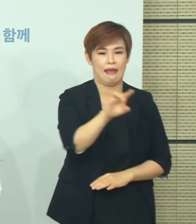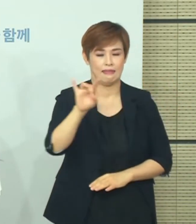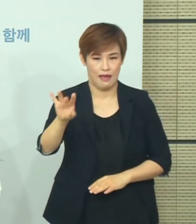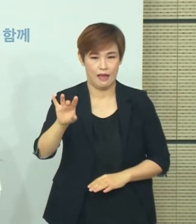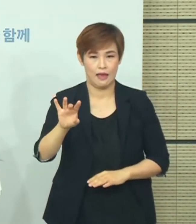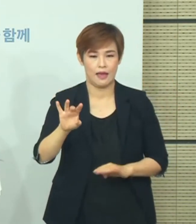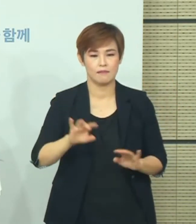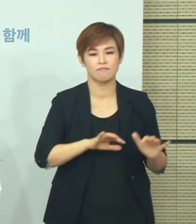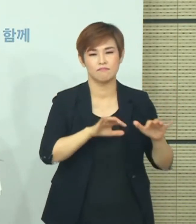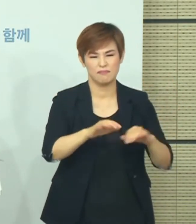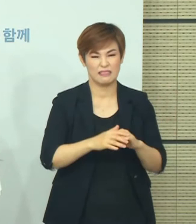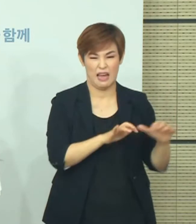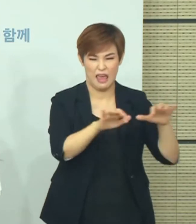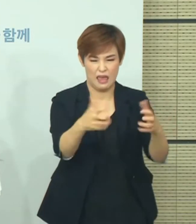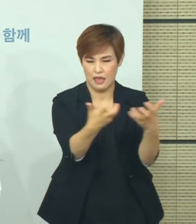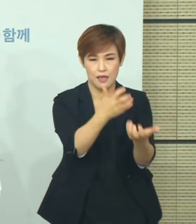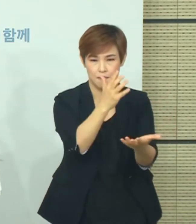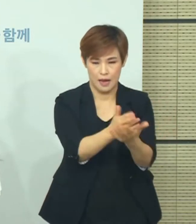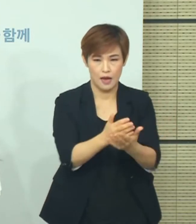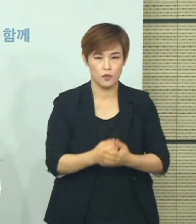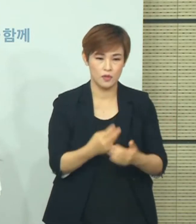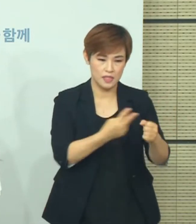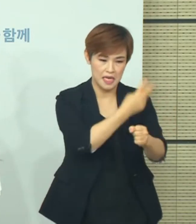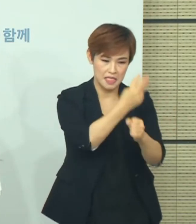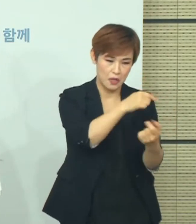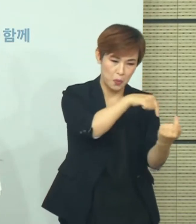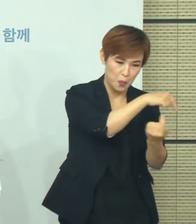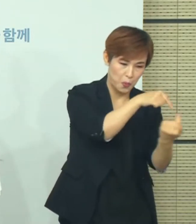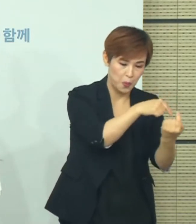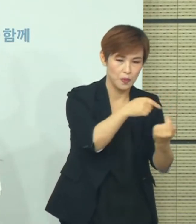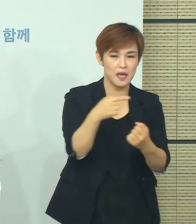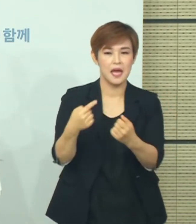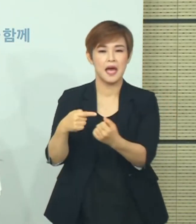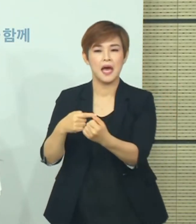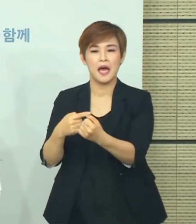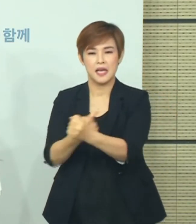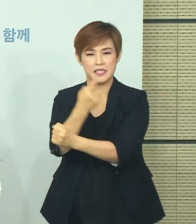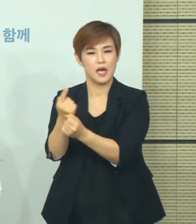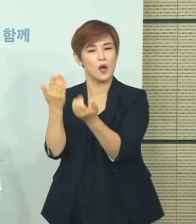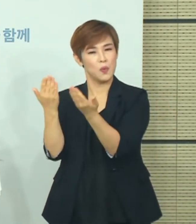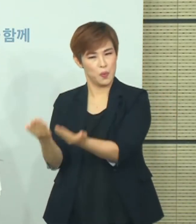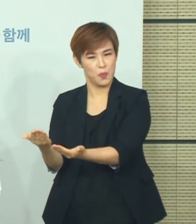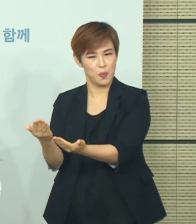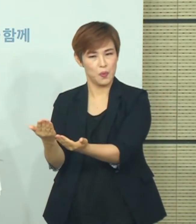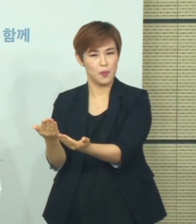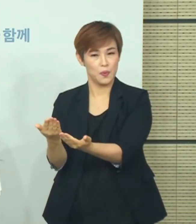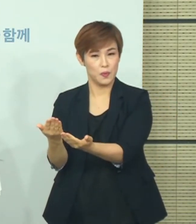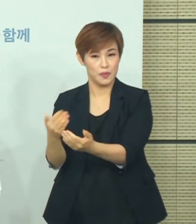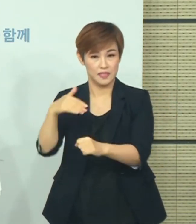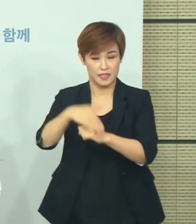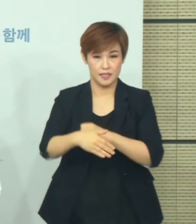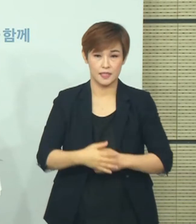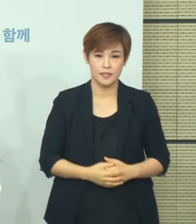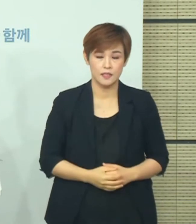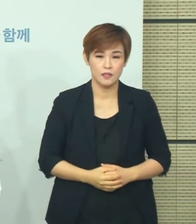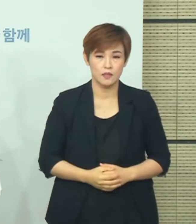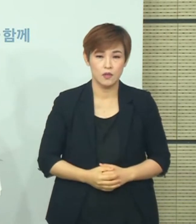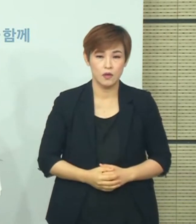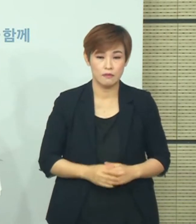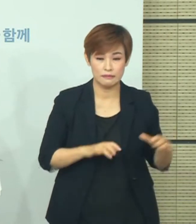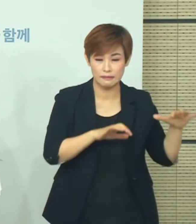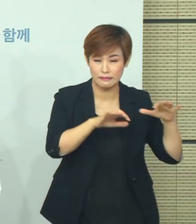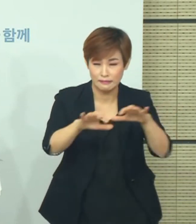두거나 3시간 운영 후 1시간 휴식하는 등과 같이 시간제 운영을 하도록 하거나